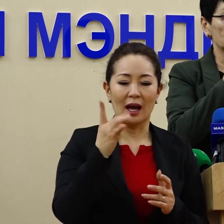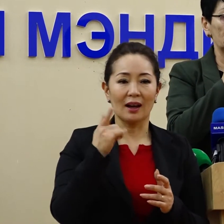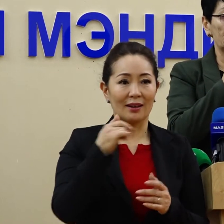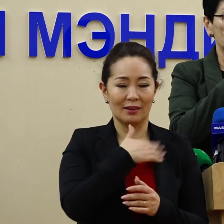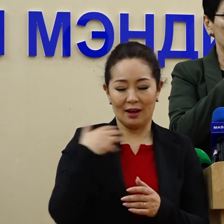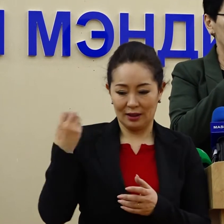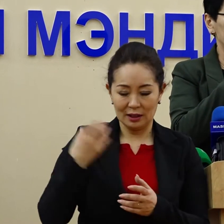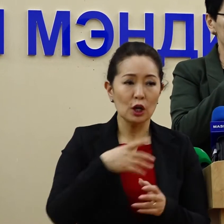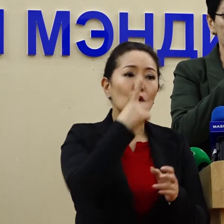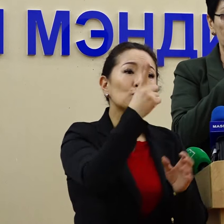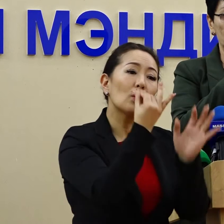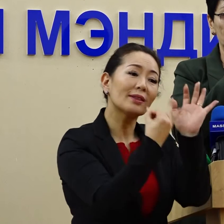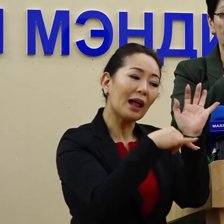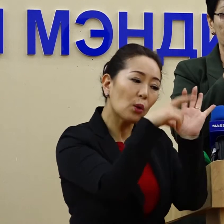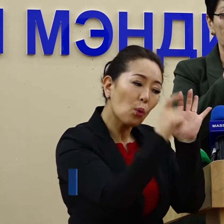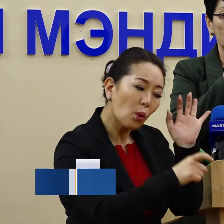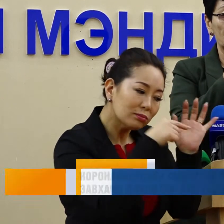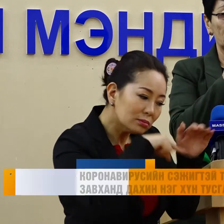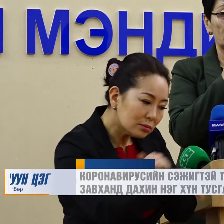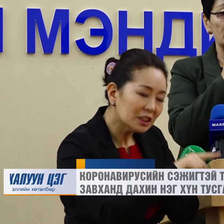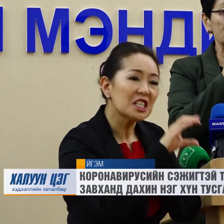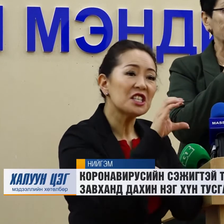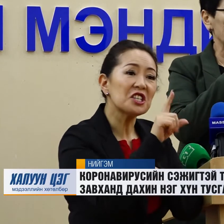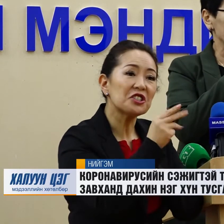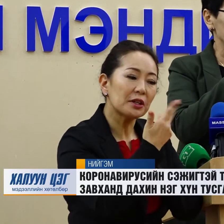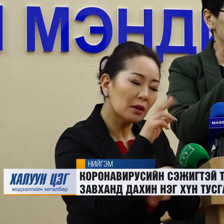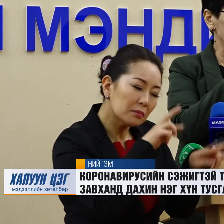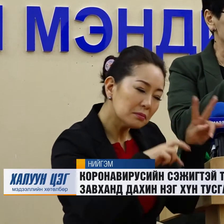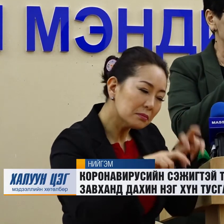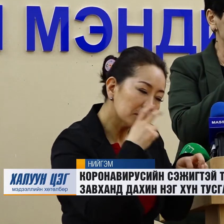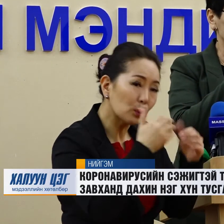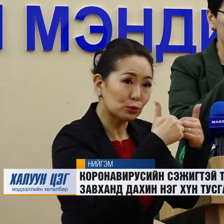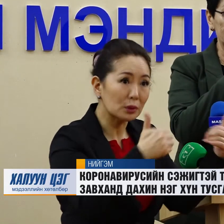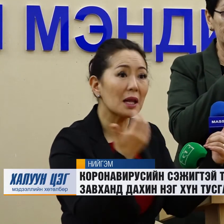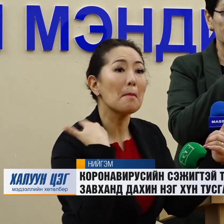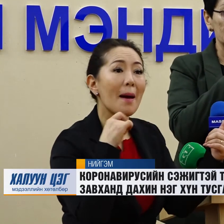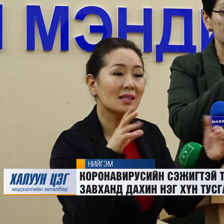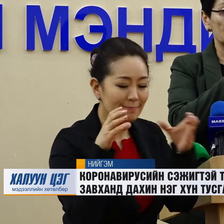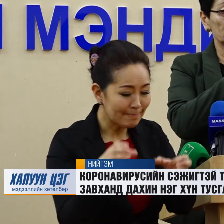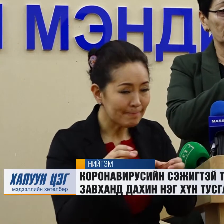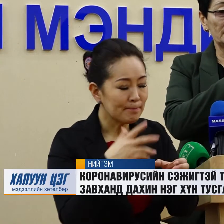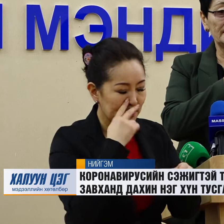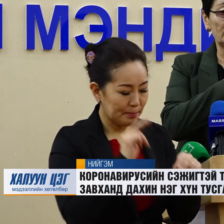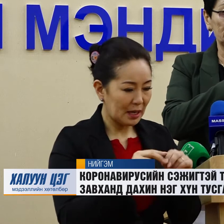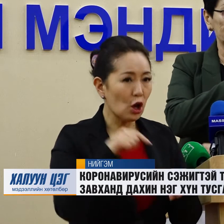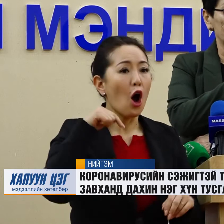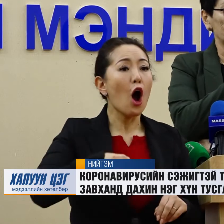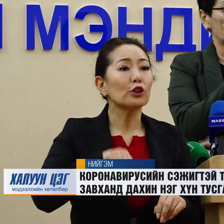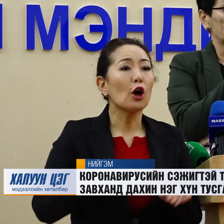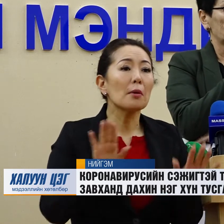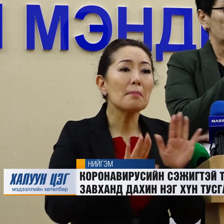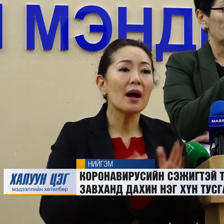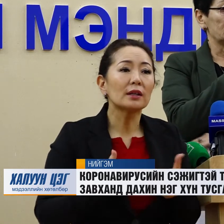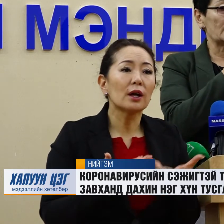дараа 170 гаруй тохиолдол, сэжигтэй тохиолдол ажиглалтанд авсан тусгаарлсан тохиолдлууд хэллээ. Одоогийн байдлаар бол ер